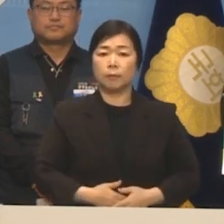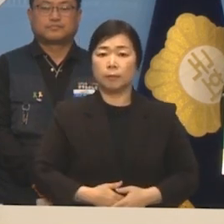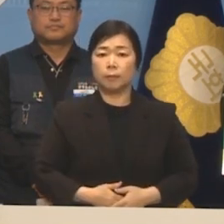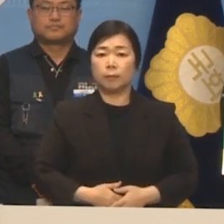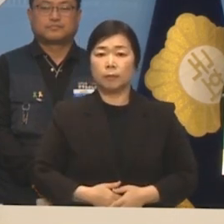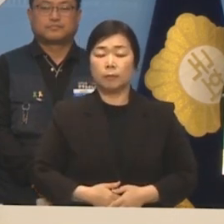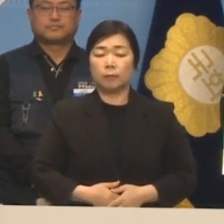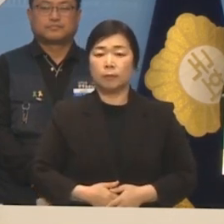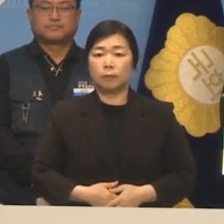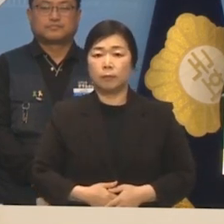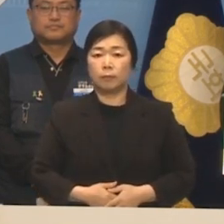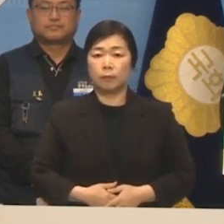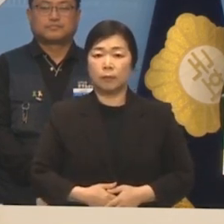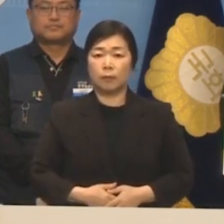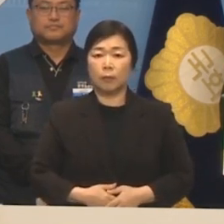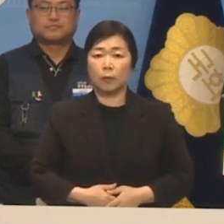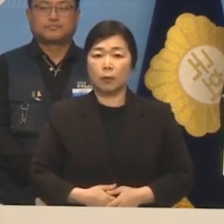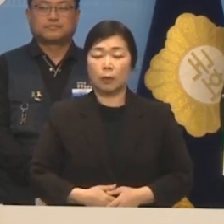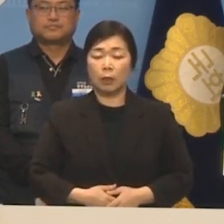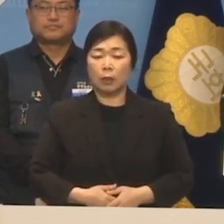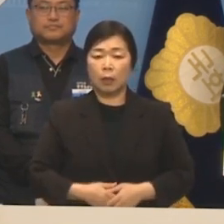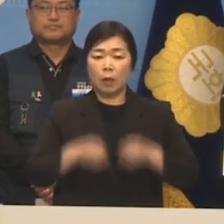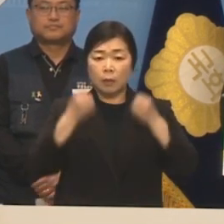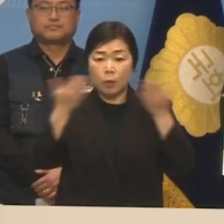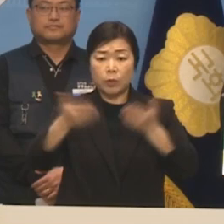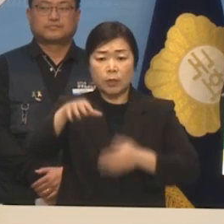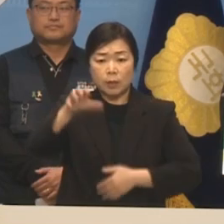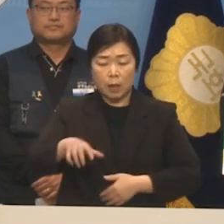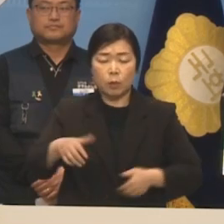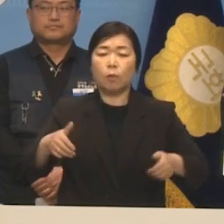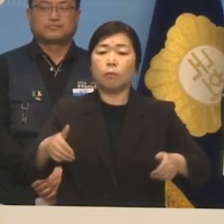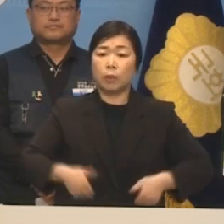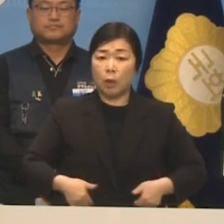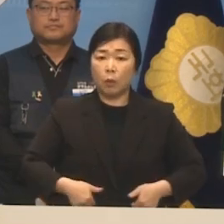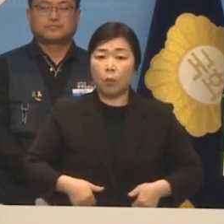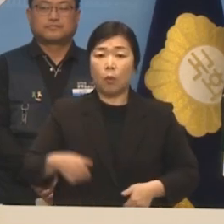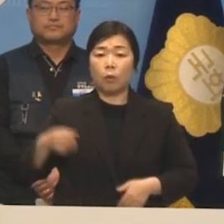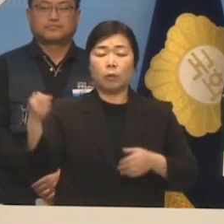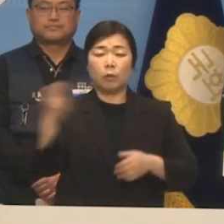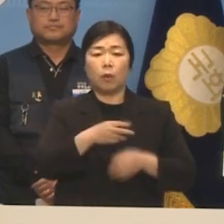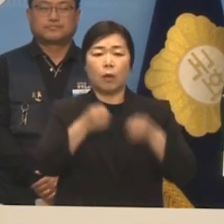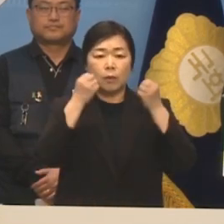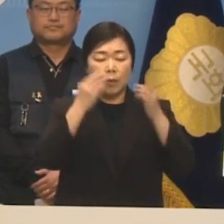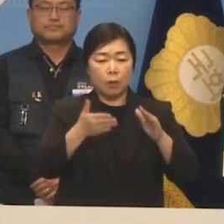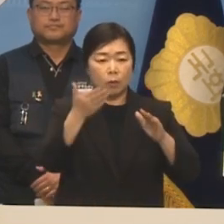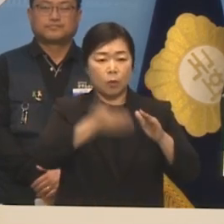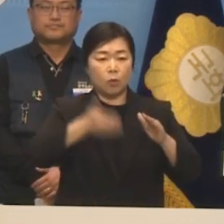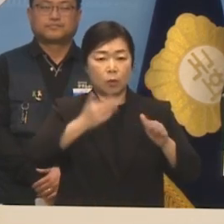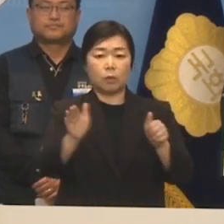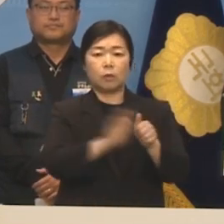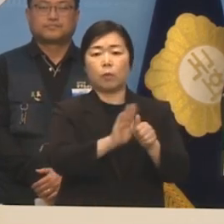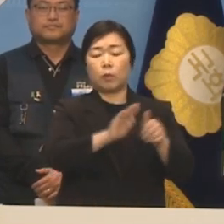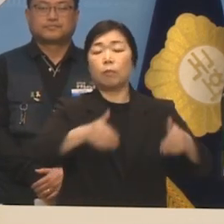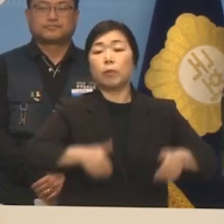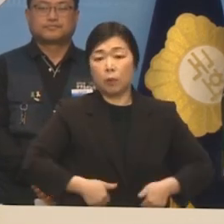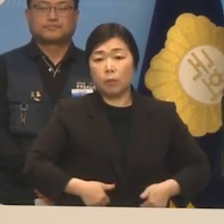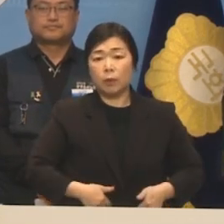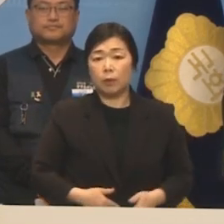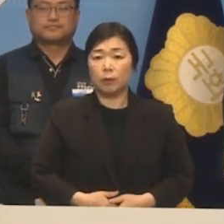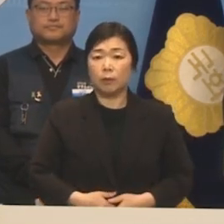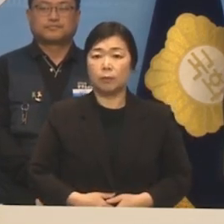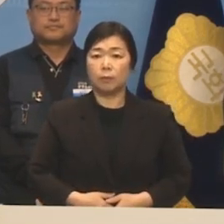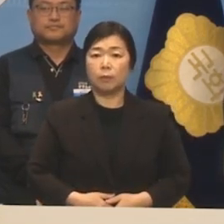살고 있습니다. 새로운 영역의 일자리도 필요하고 새로운 영역의 공공서비스도 필요합니다.